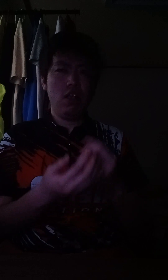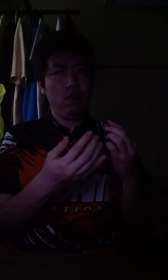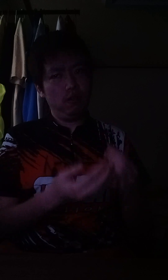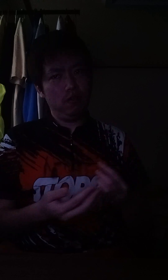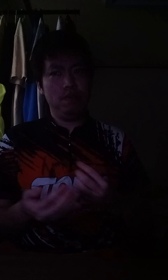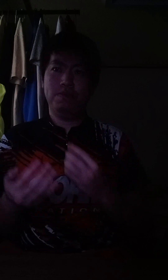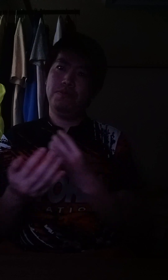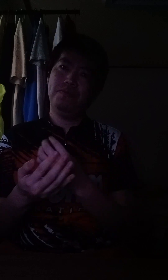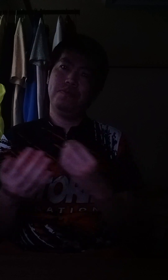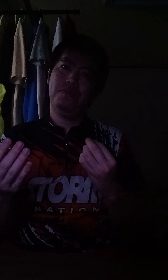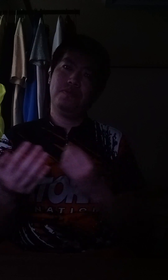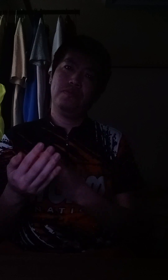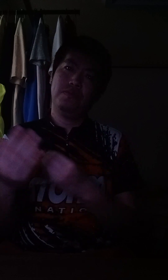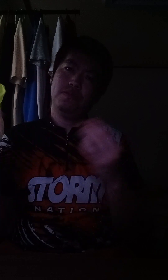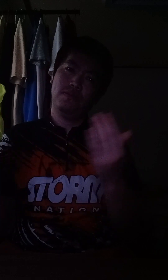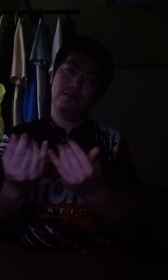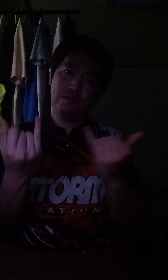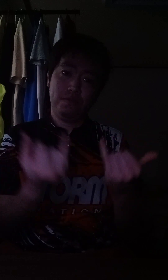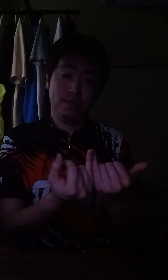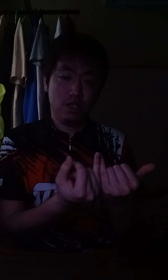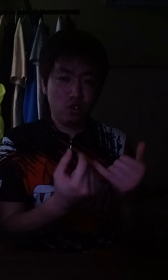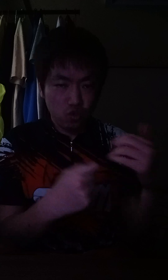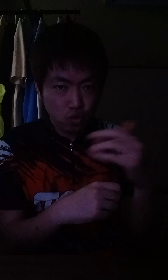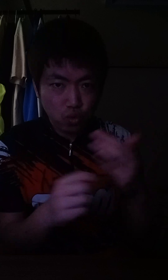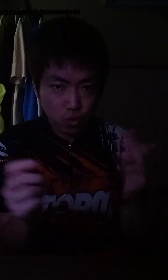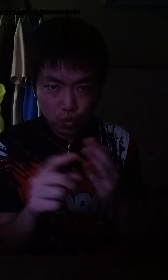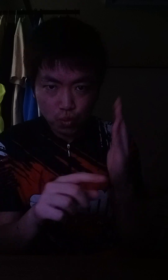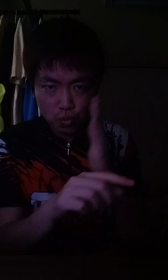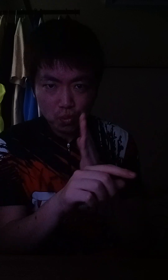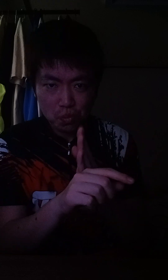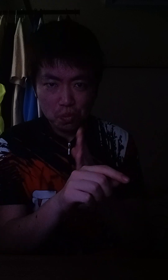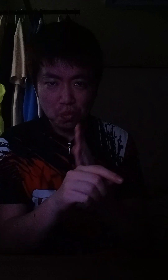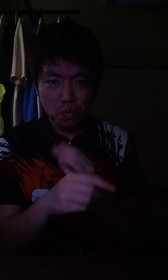엄마 아빠는 승현이를 위해서라면 못할 게 없습니다. 내가